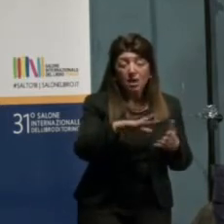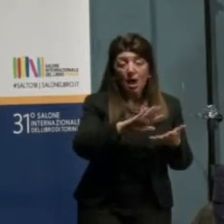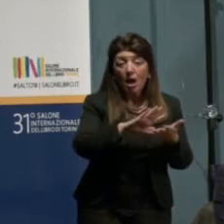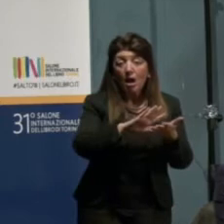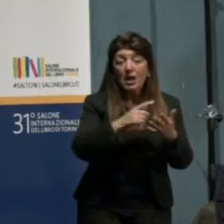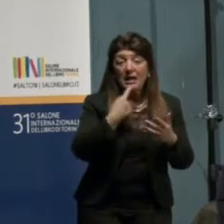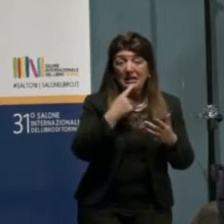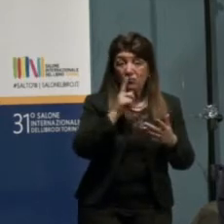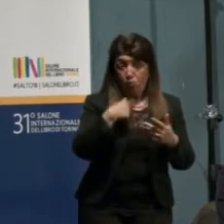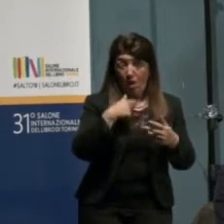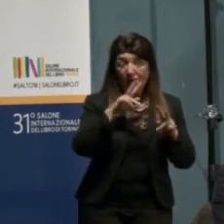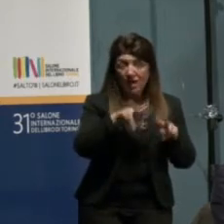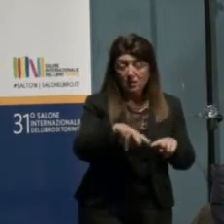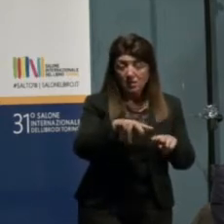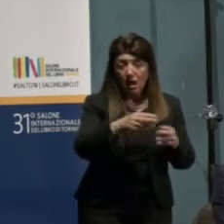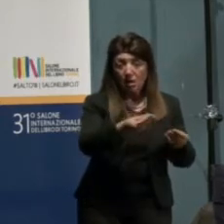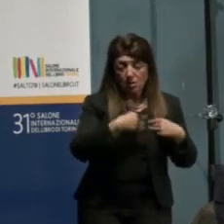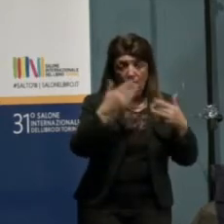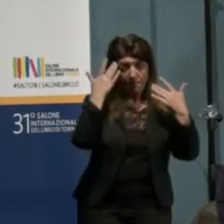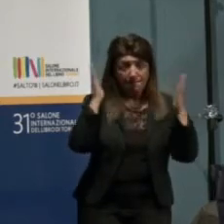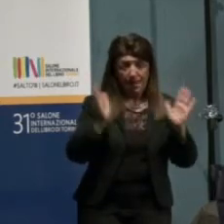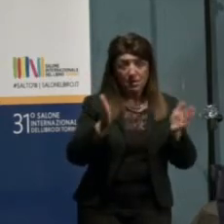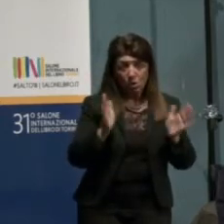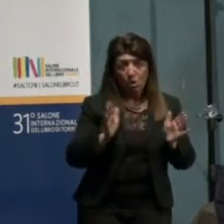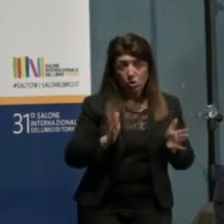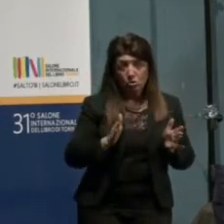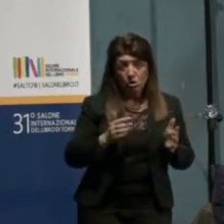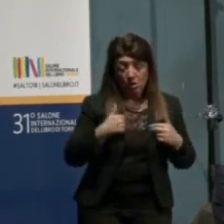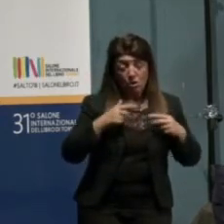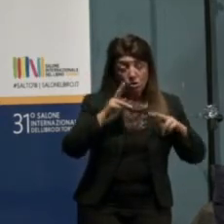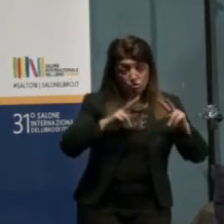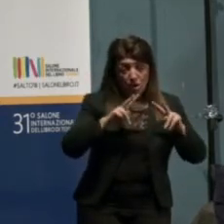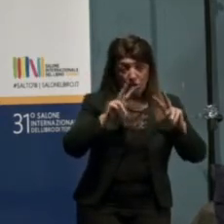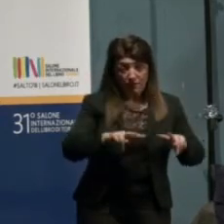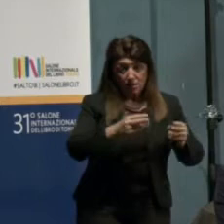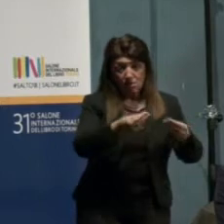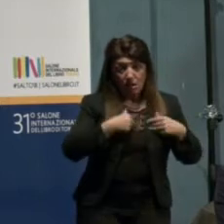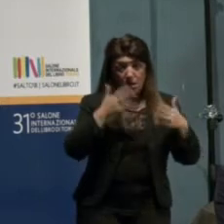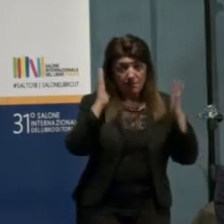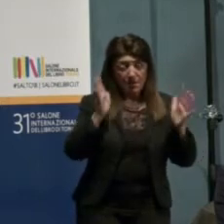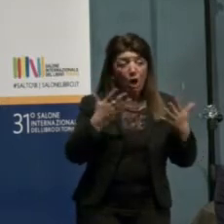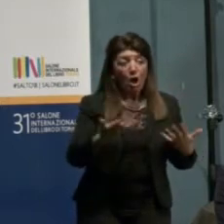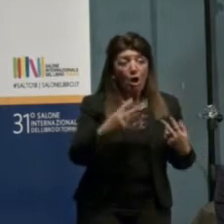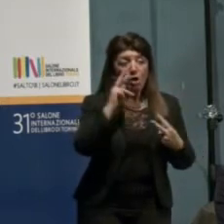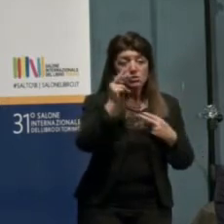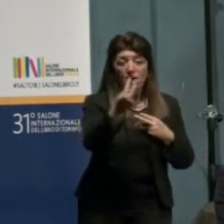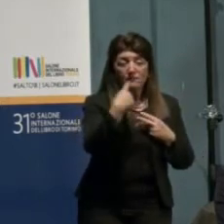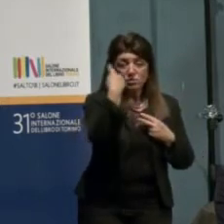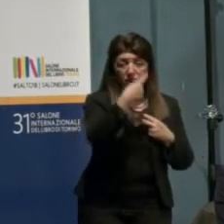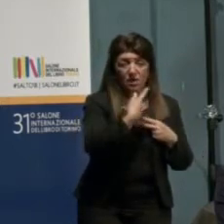cerca ecco quindi che oggi ci ha visto e ha accolto visto la nostra faccia probabilmente